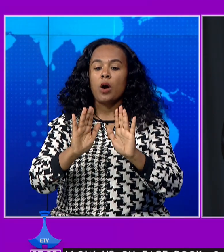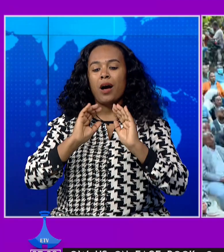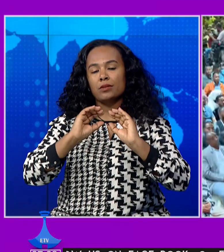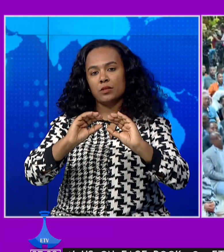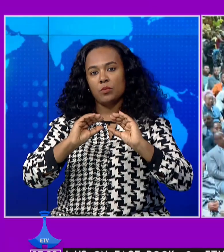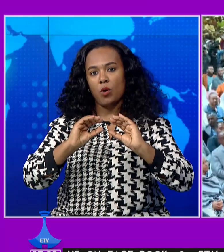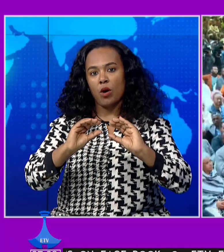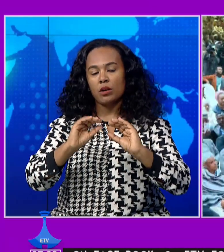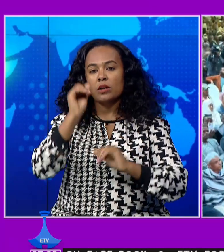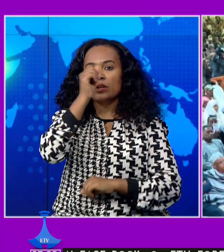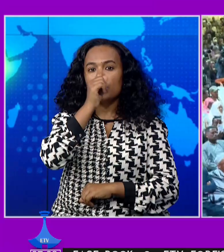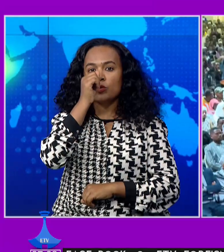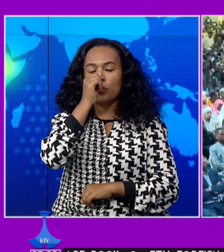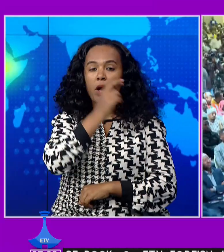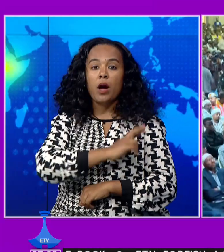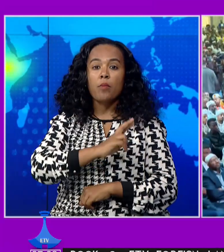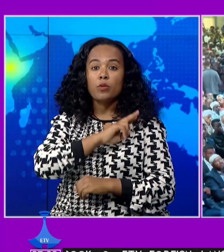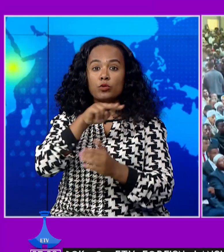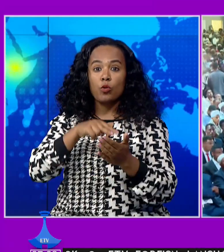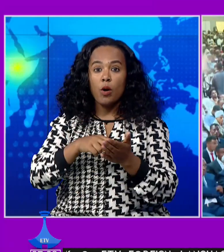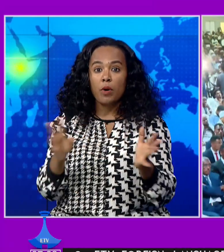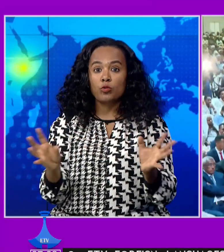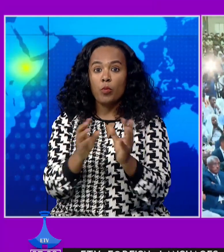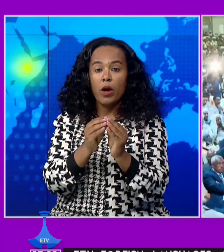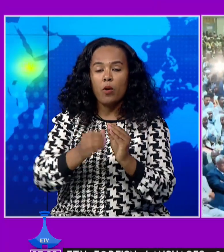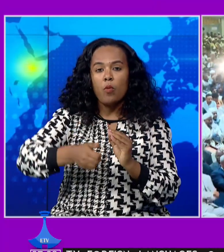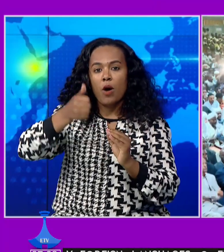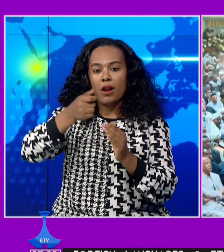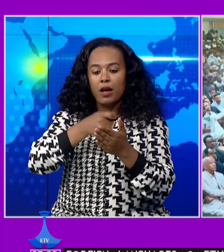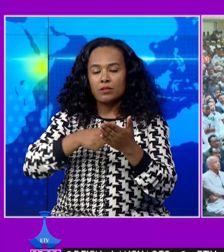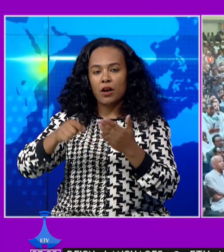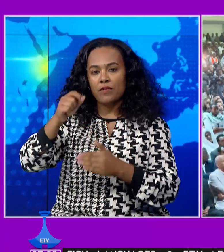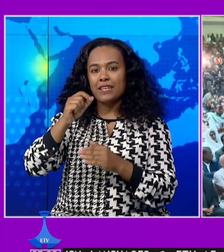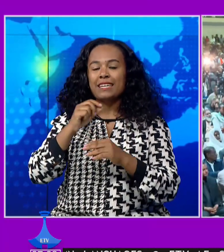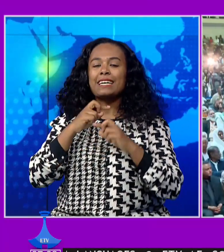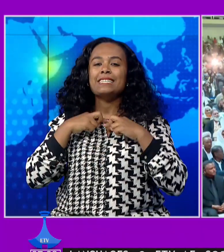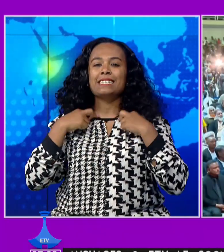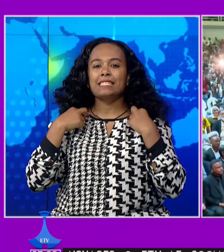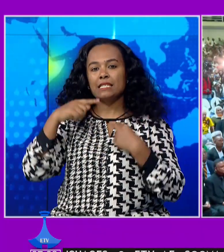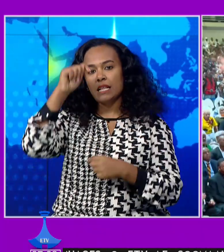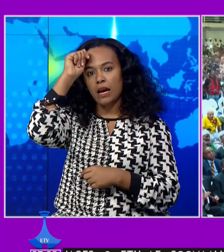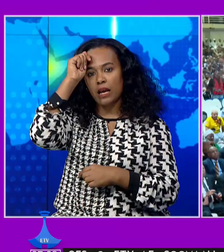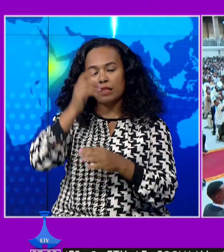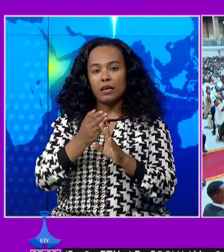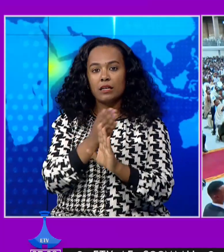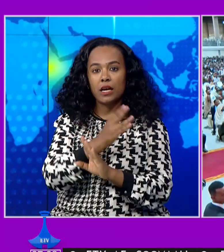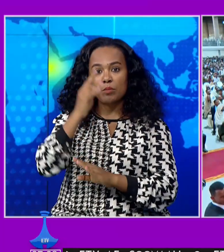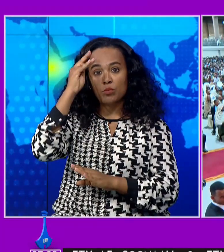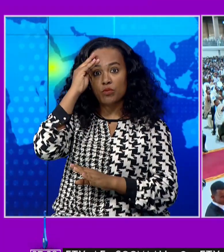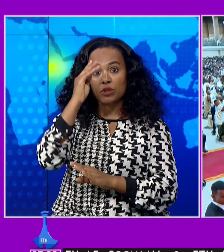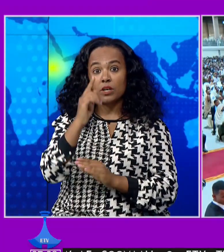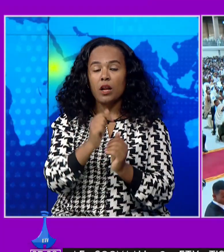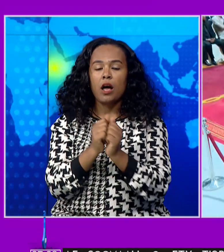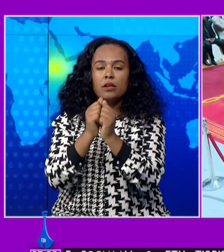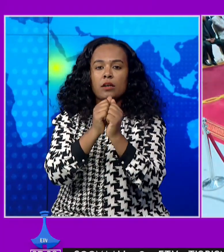አስተምረዋል። የኢትዮጵያ ሃይማኖት ተቋማት ጉባኤ ዋና ጸሐፊ ቀሲስ ታጋይ ታደለ ተቀዳሚ ሙፍቲ ሀጂ ዑመር ኢድሪስ